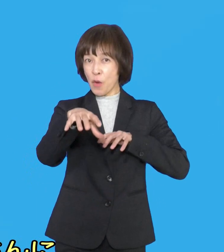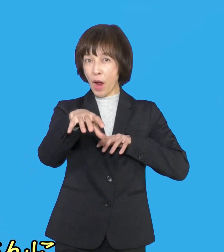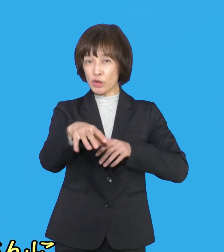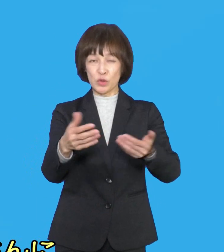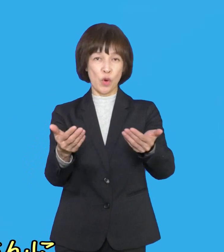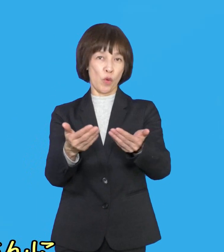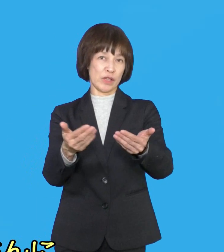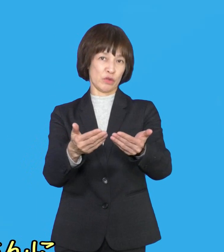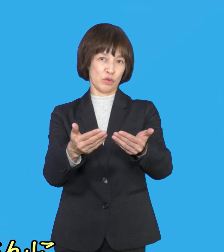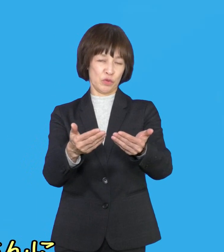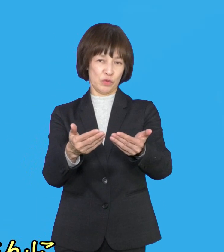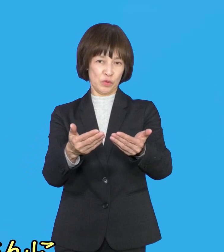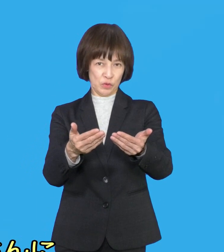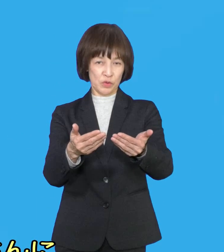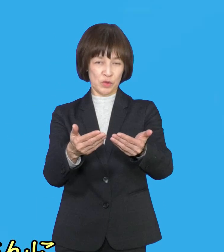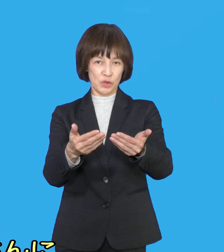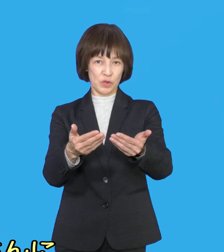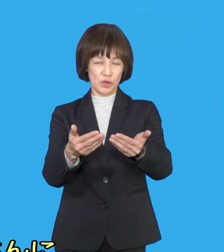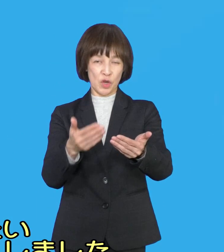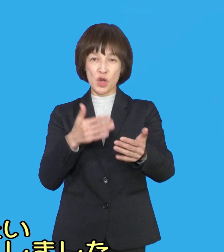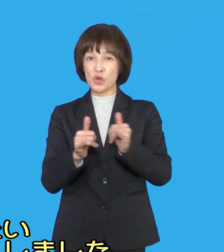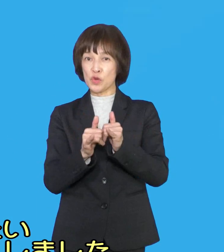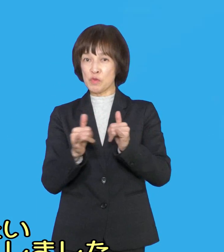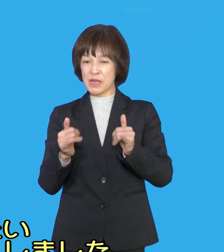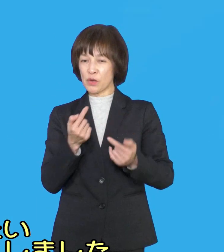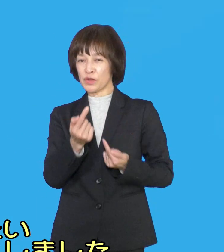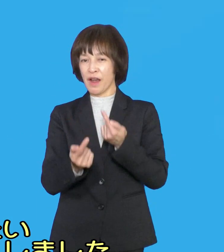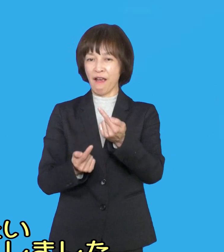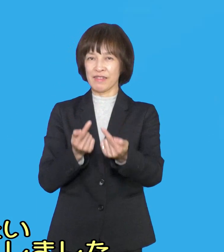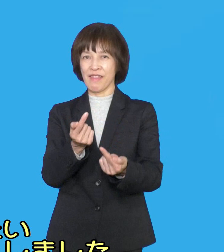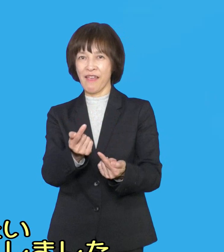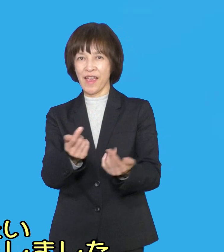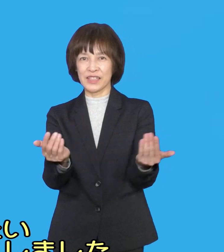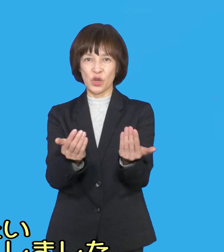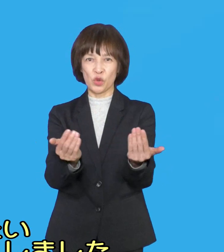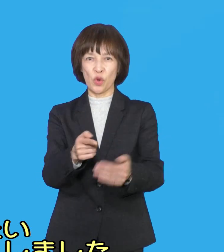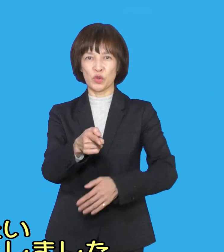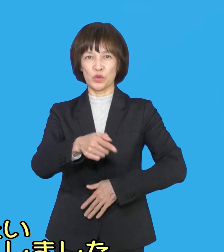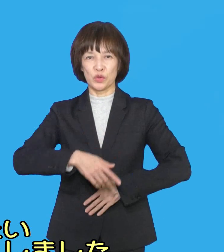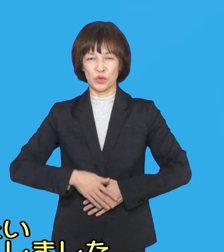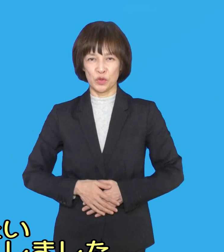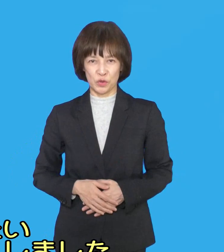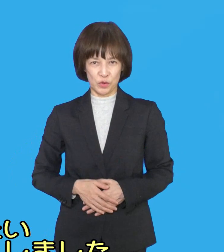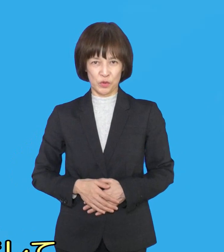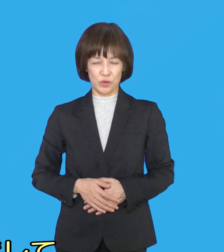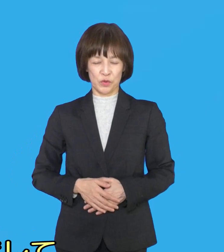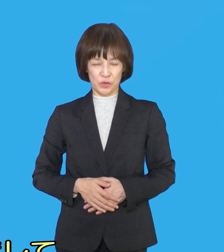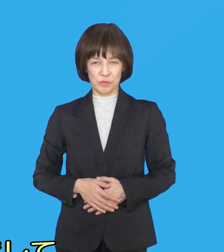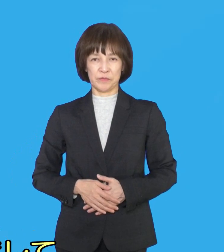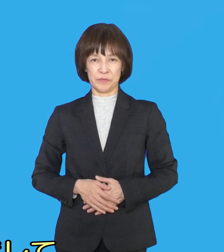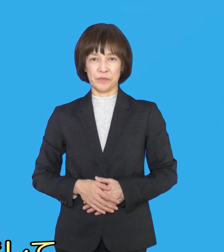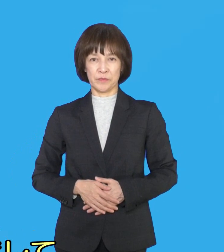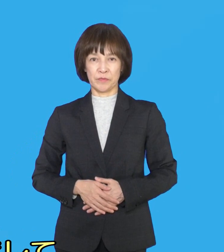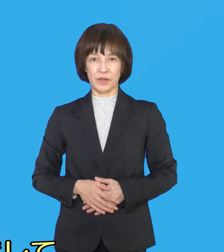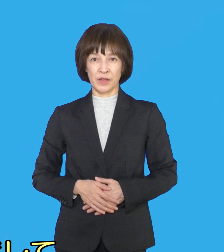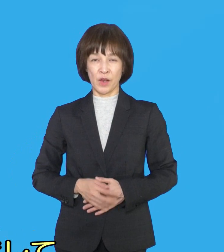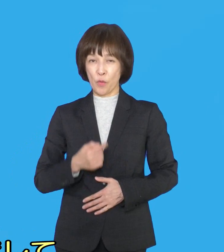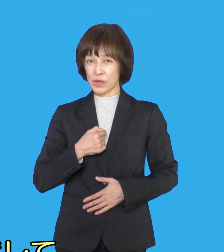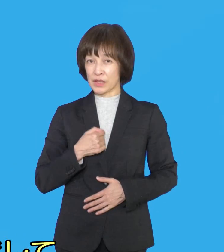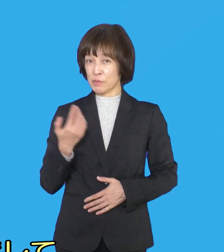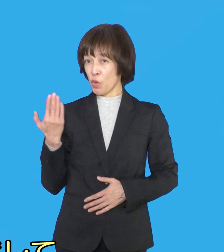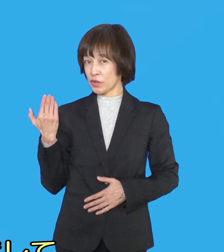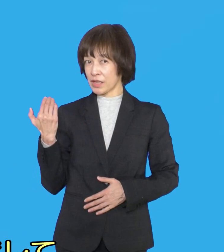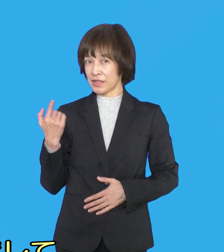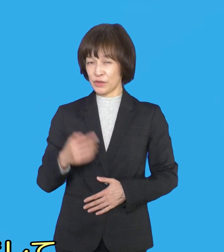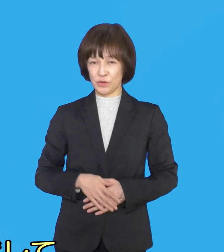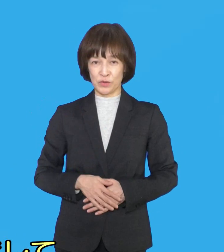民の皆さん、南区で働く皆さんに活用していただきたいということをお伝えをしました。私も先日